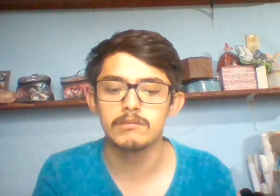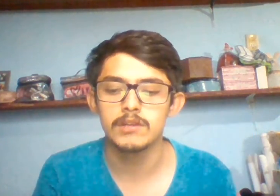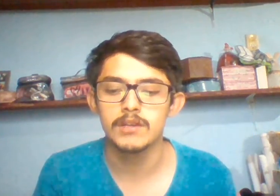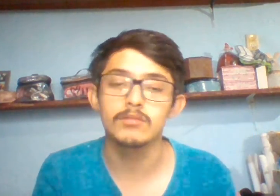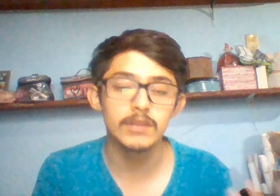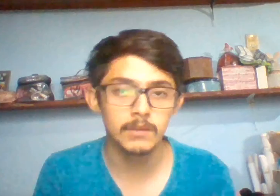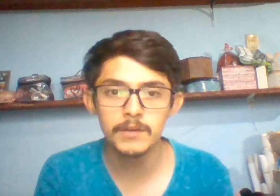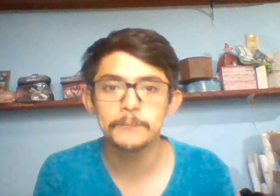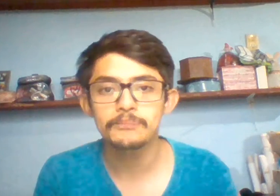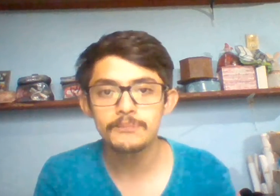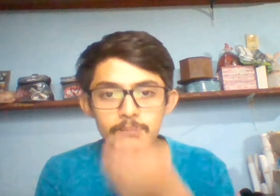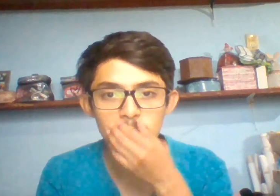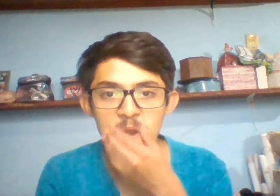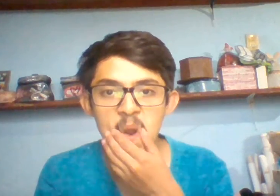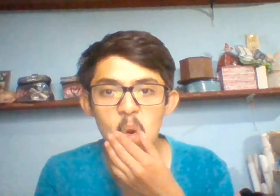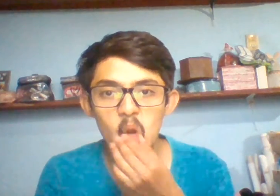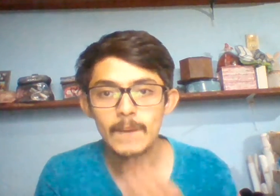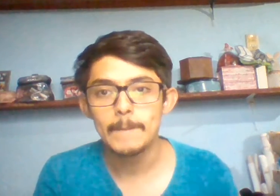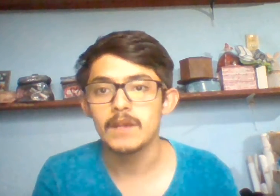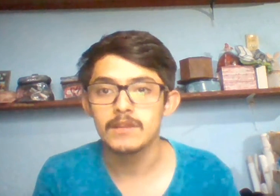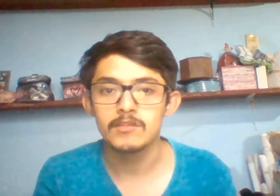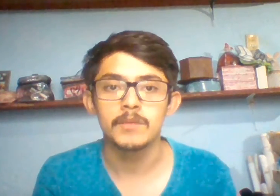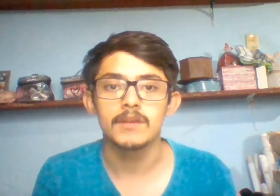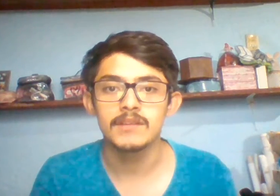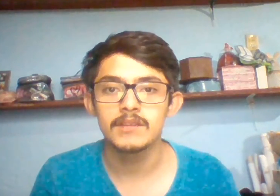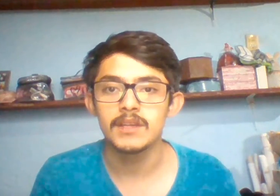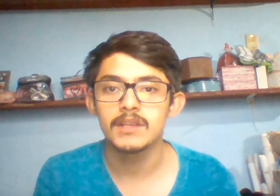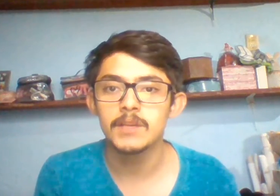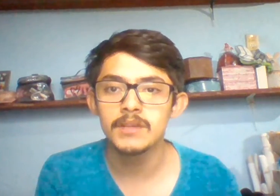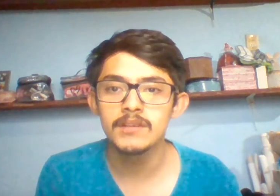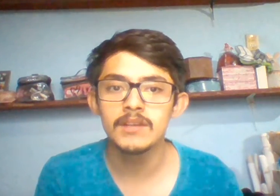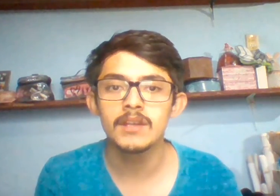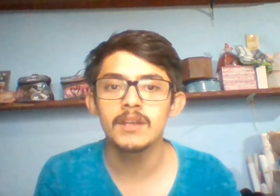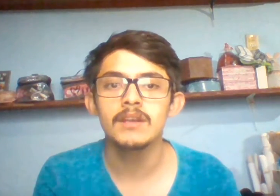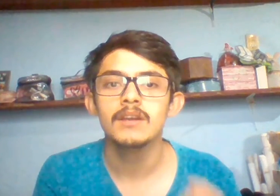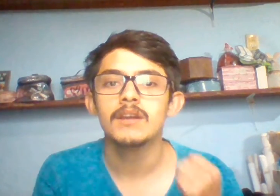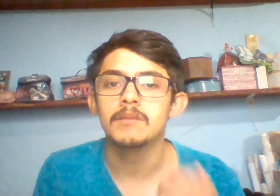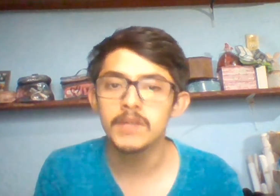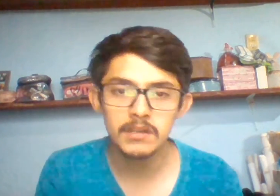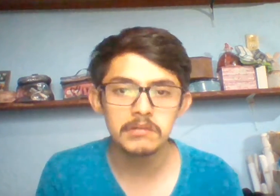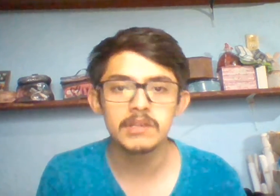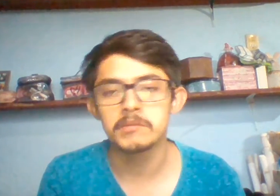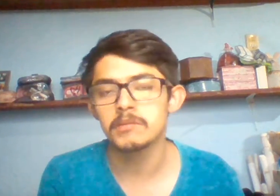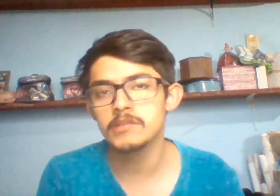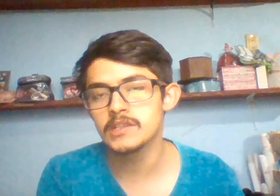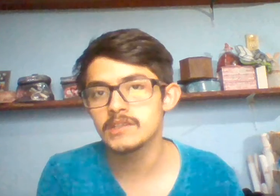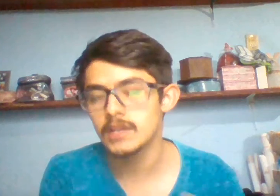en su trabajo. Bueno, disculpe, también dicen que en México se adoptó este estándar